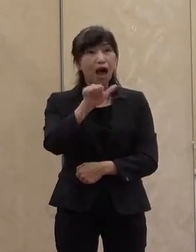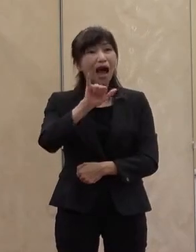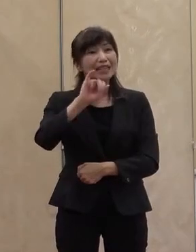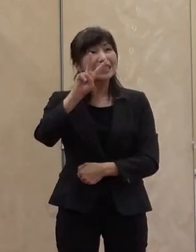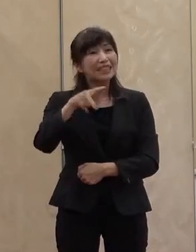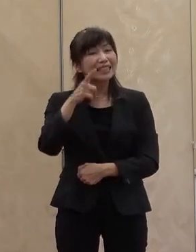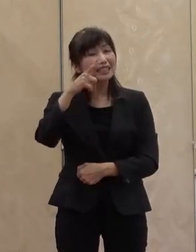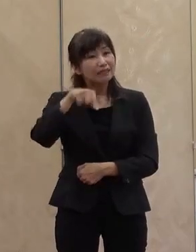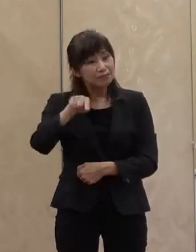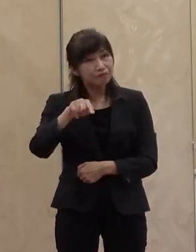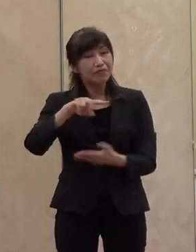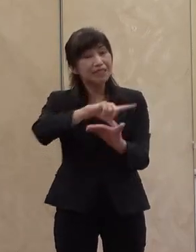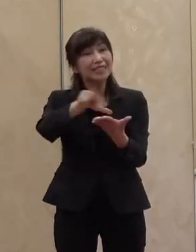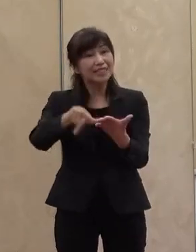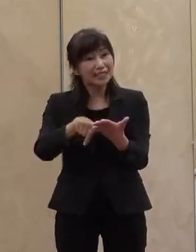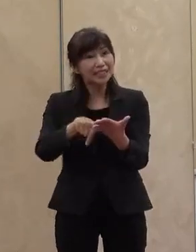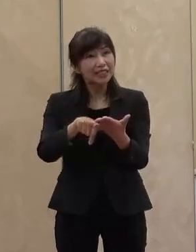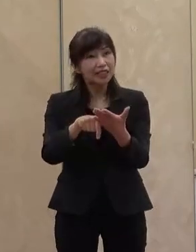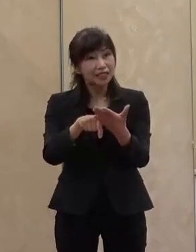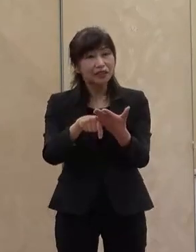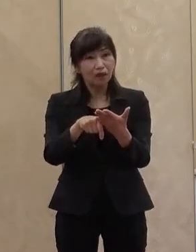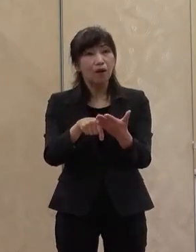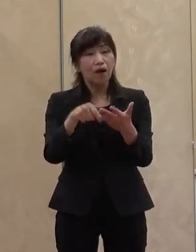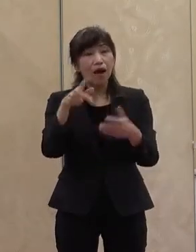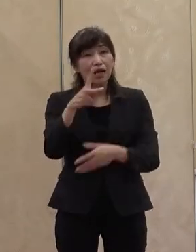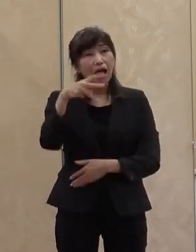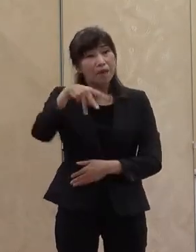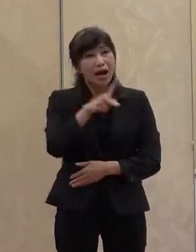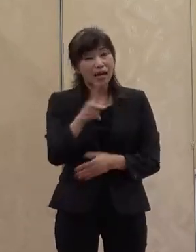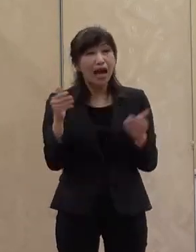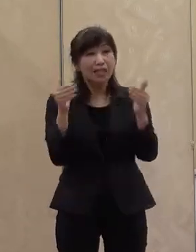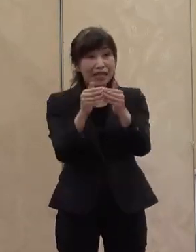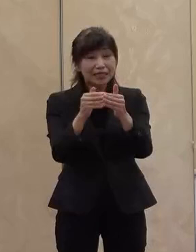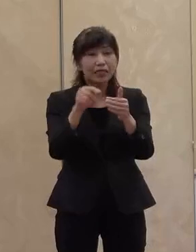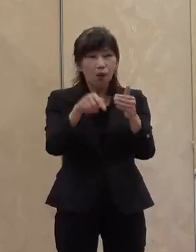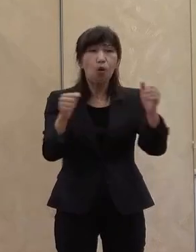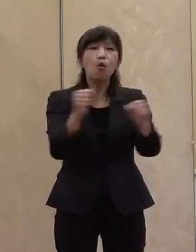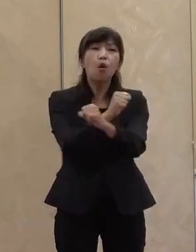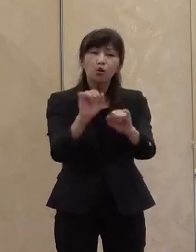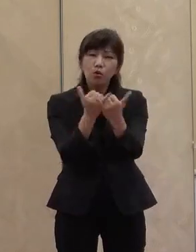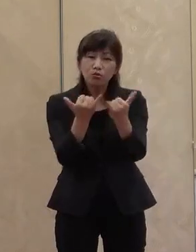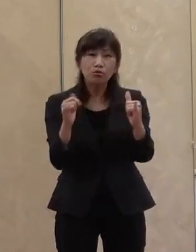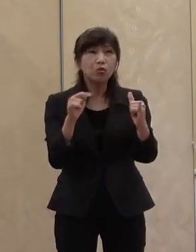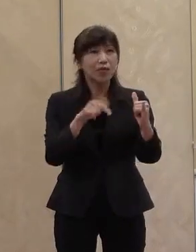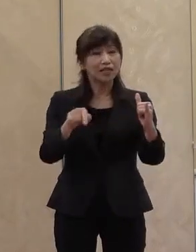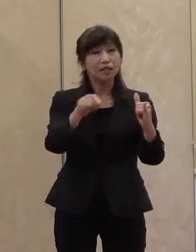の釜ヶ崎の支援機構、これは労働者支援ですけれども、